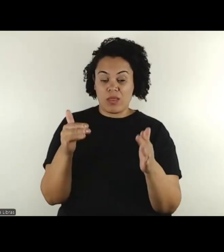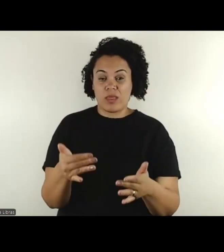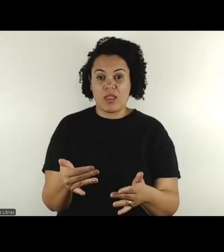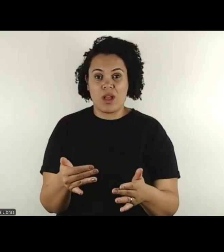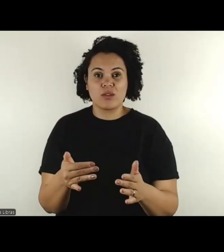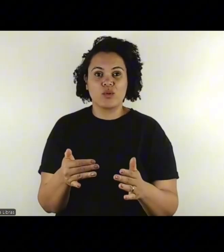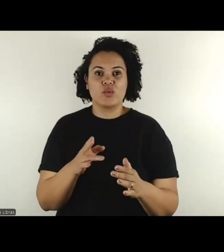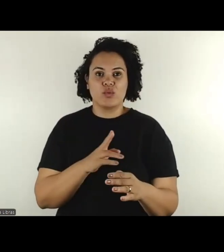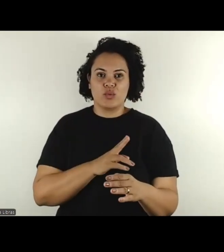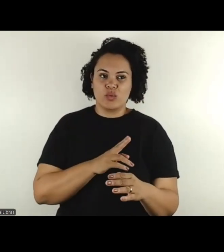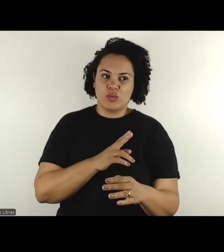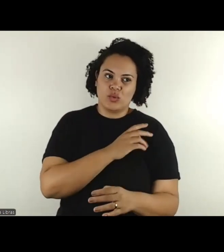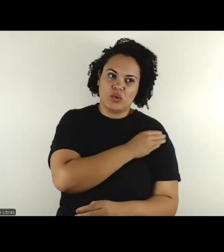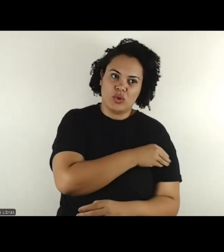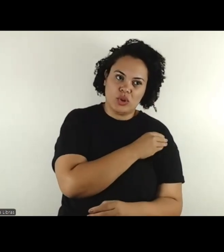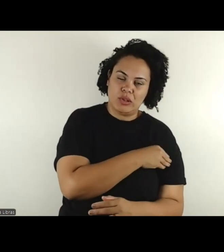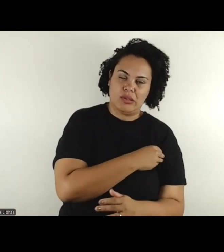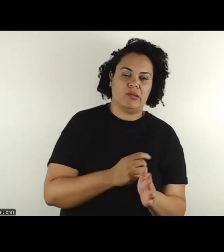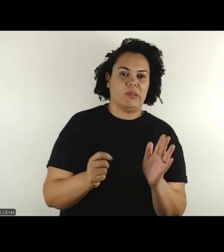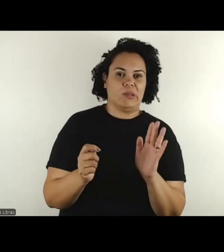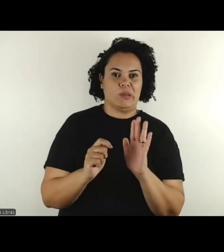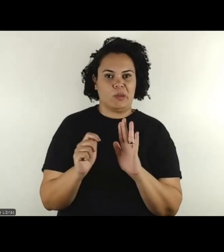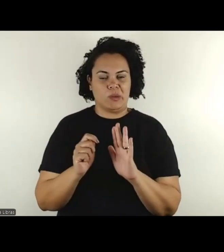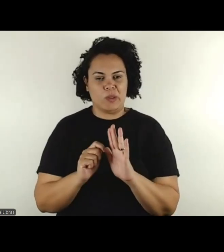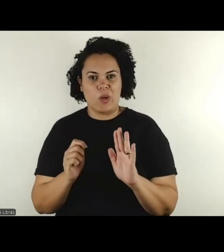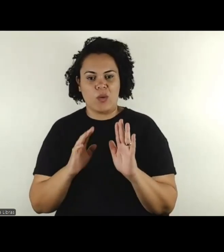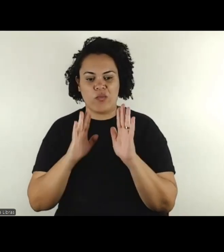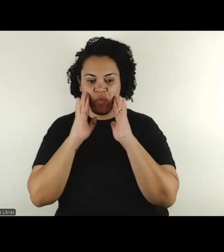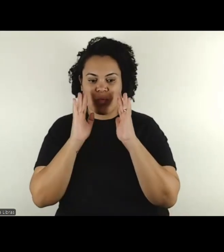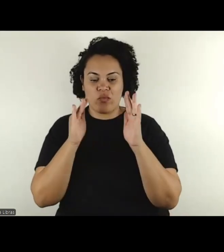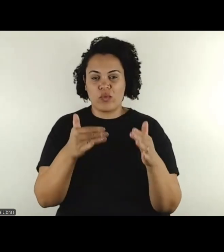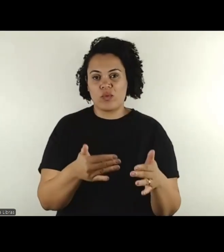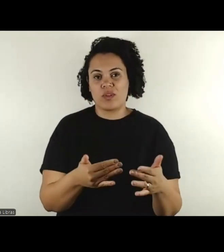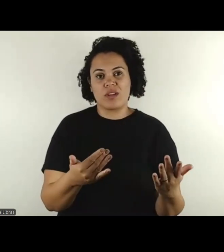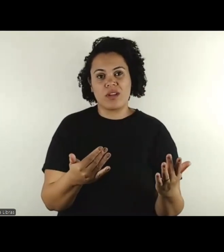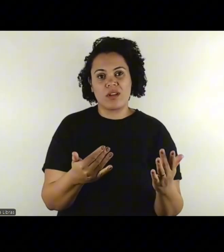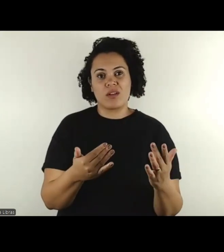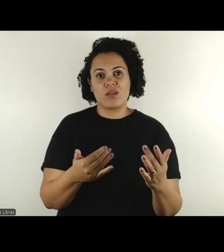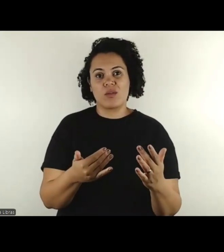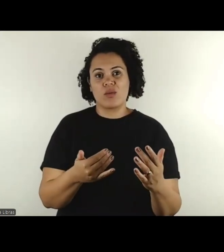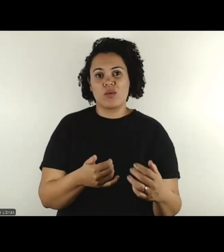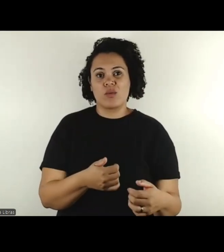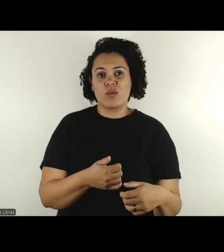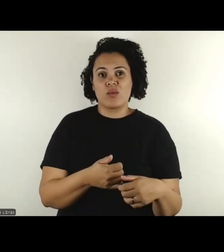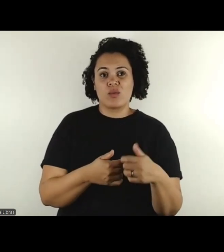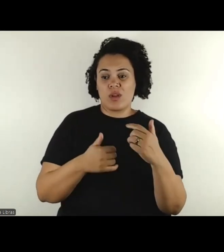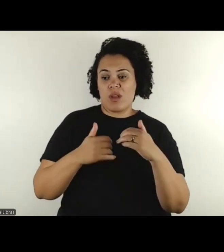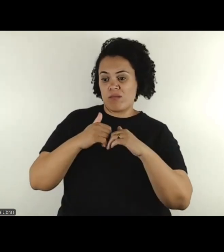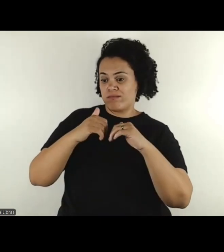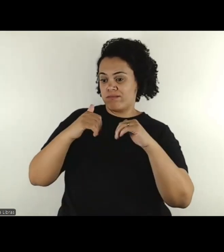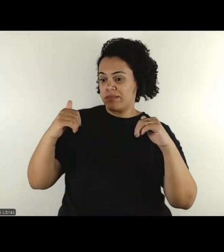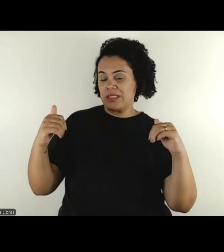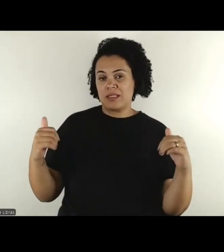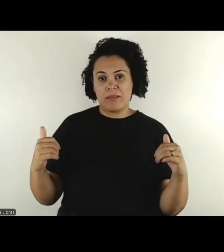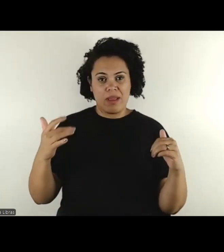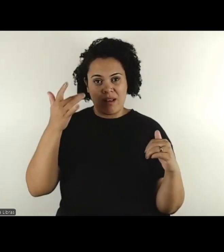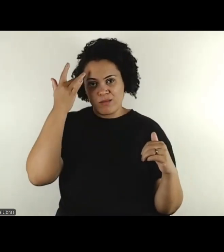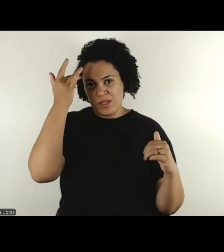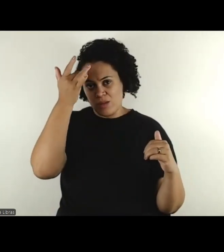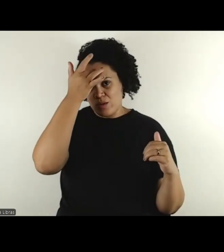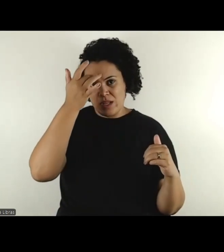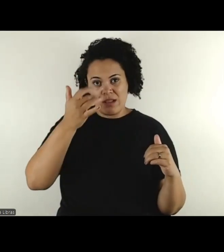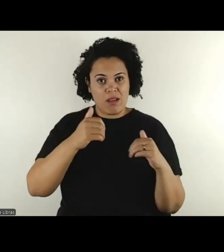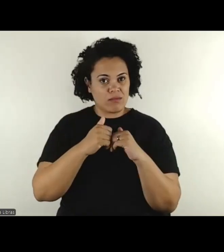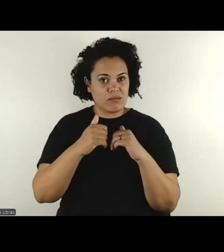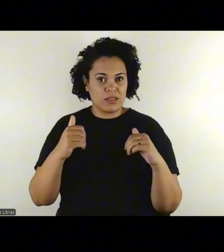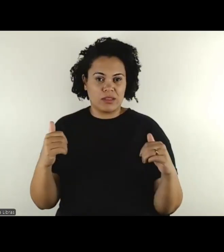e para os usuários dessa política do que para a política de saúde mental, uma vez que eles separaram essas políticas em